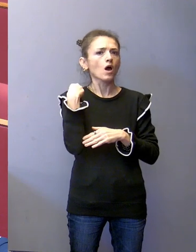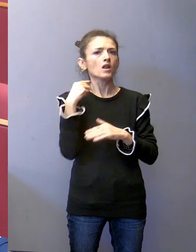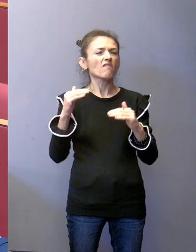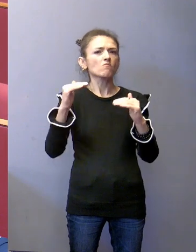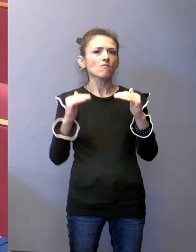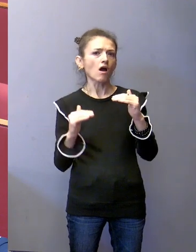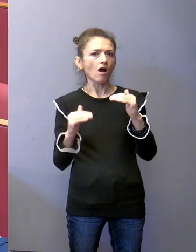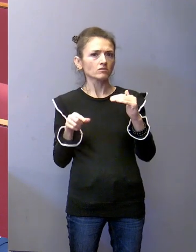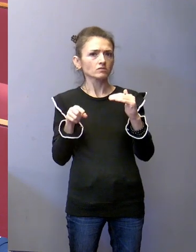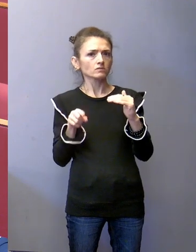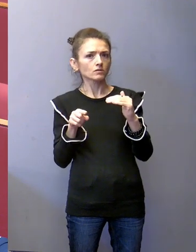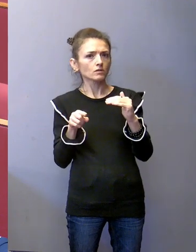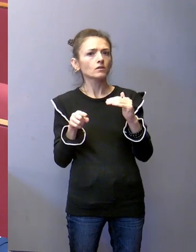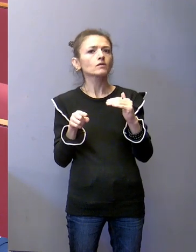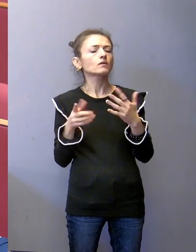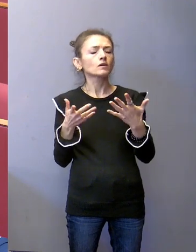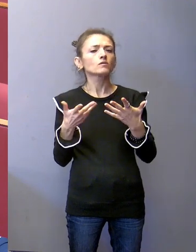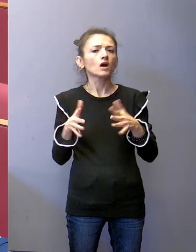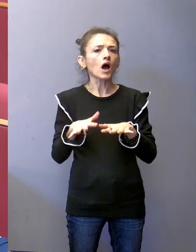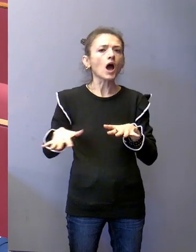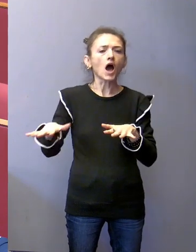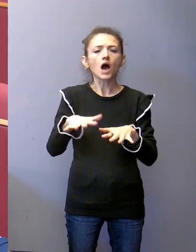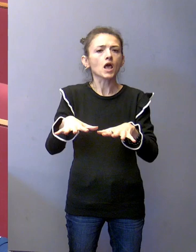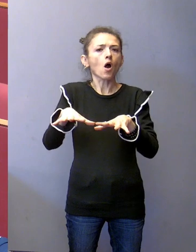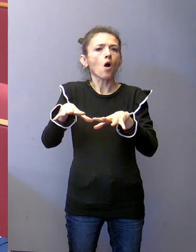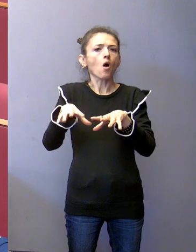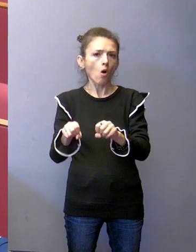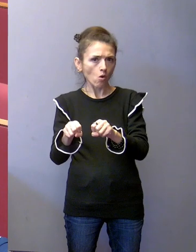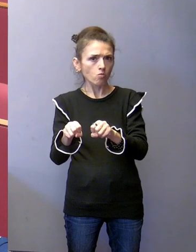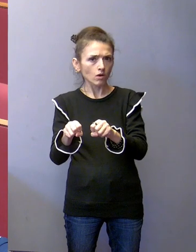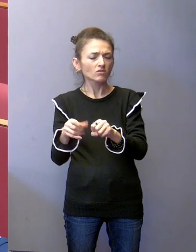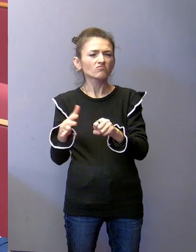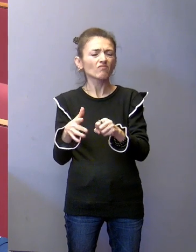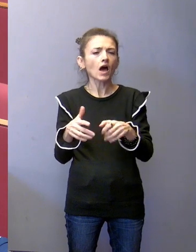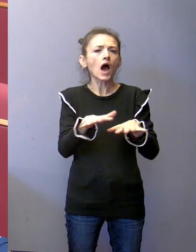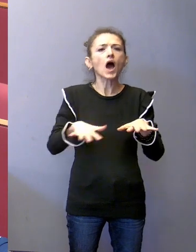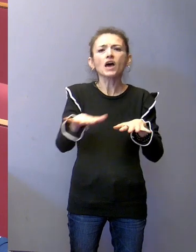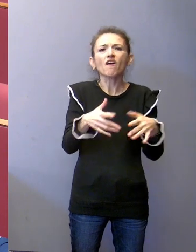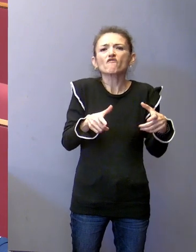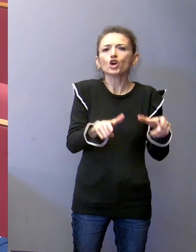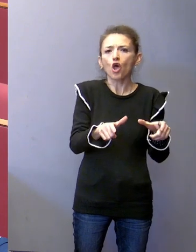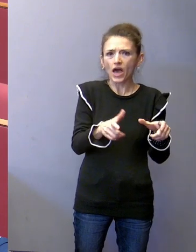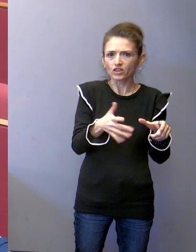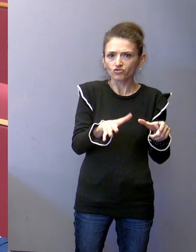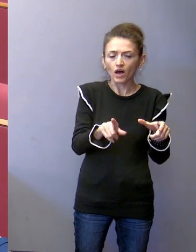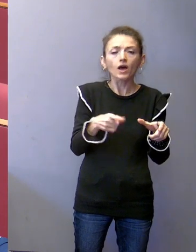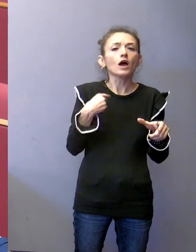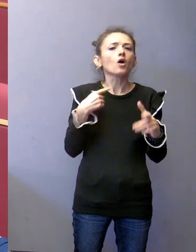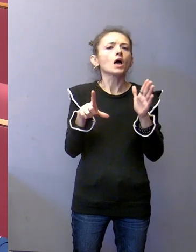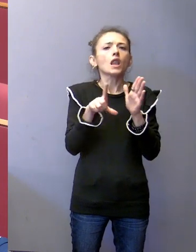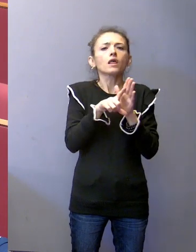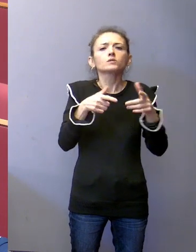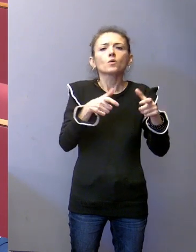comunque prende la gran parte dell'area che invece è vincolata Quindi io mi chiedo al di là del fatto che la legge